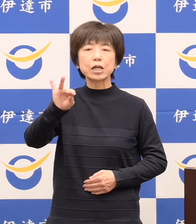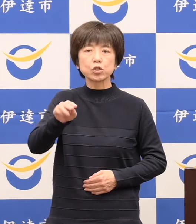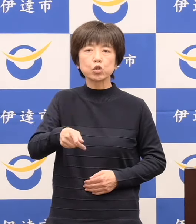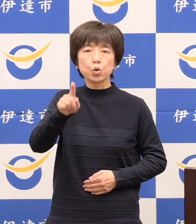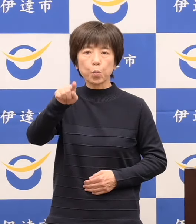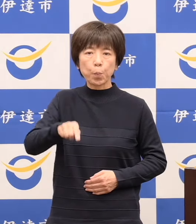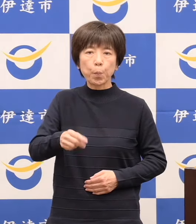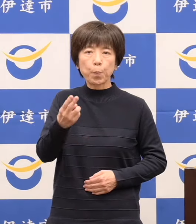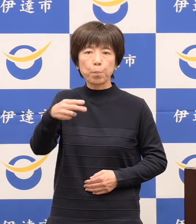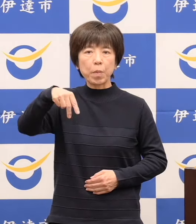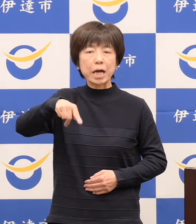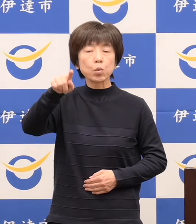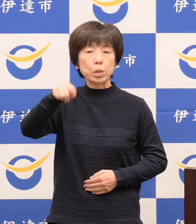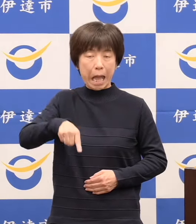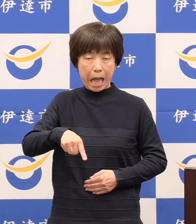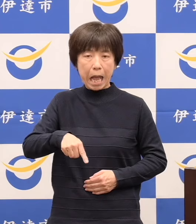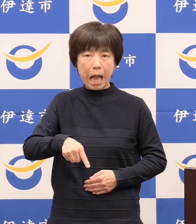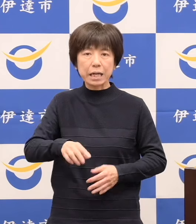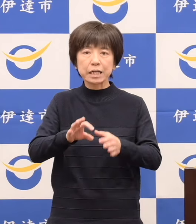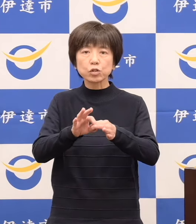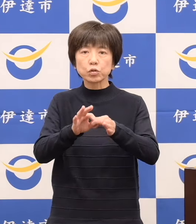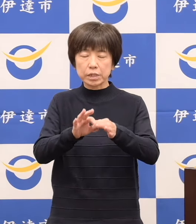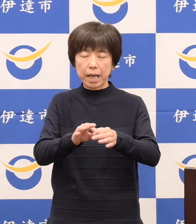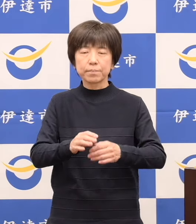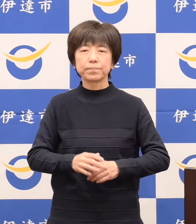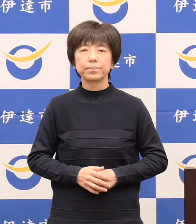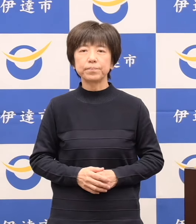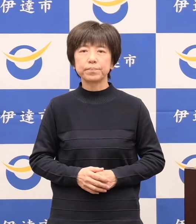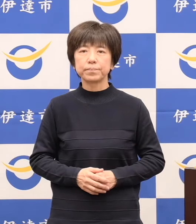ら何年かありまして、まず、